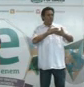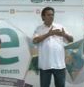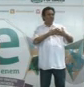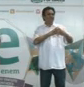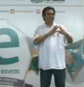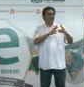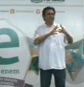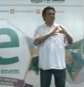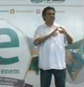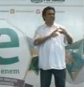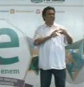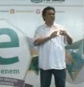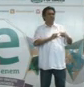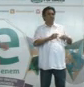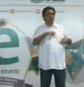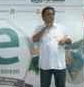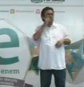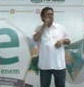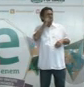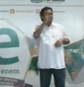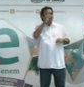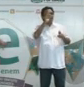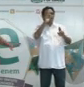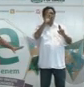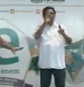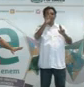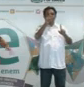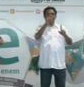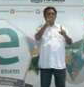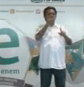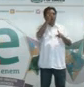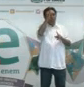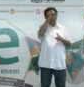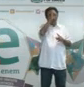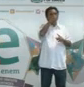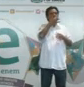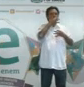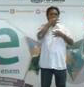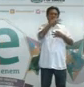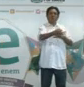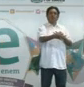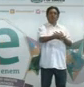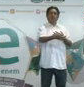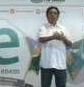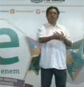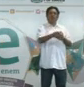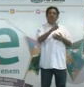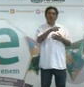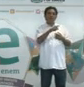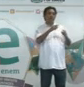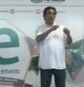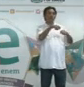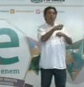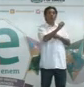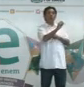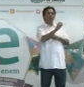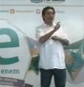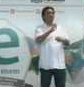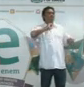romântica, menos idealizada, uma poesia que é menos boba, ela é mais crítica. É sinal que o realismo